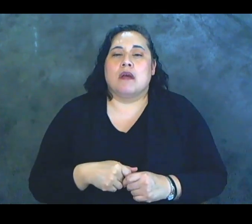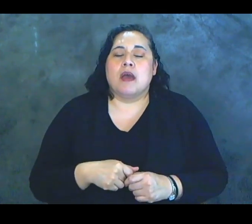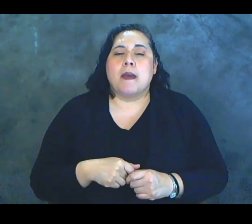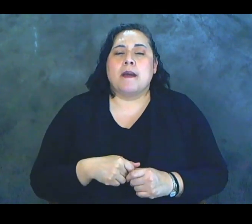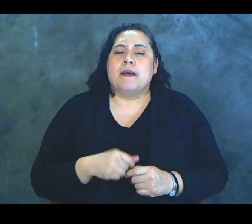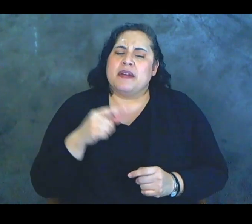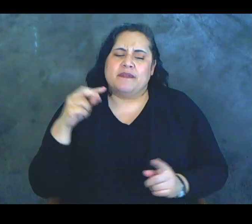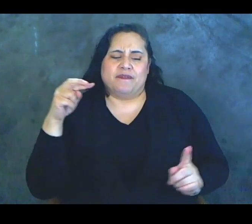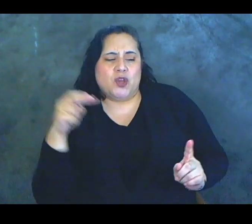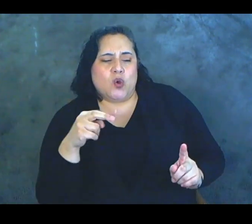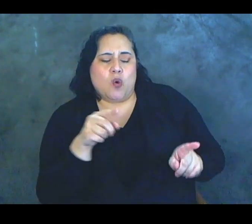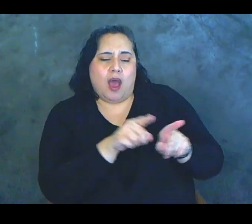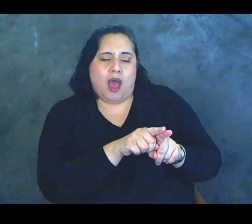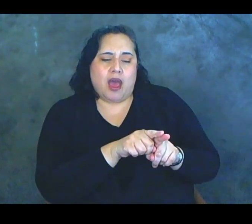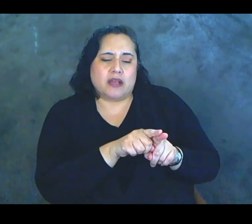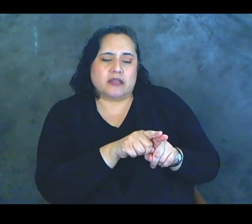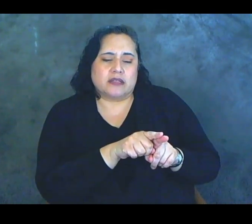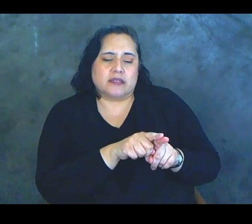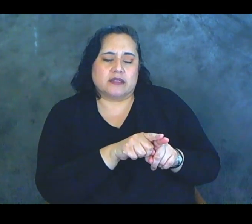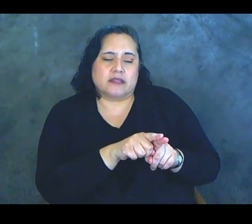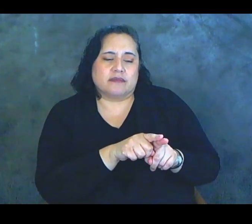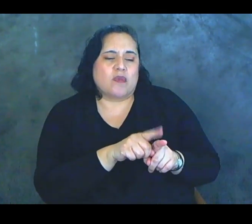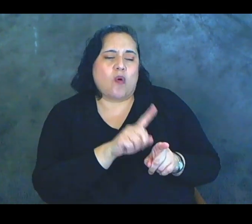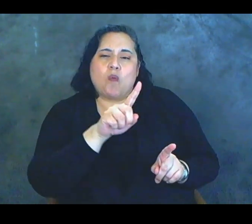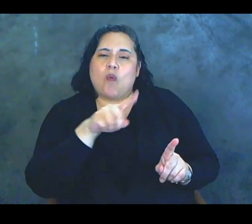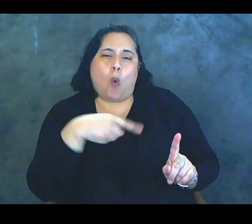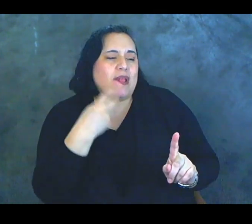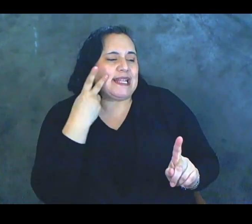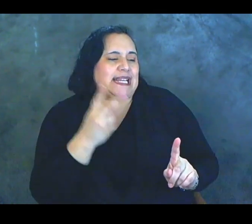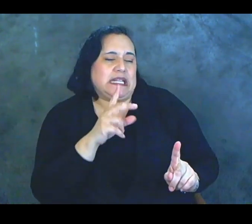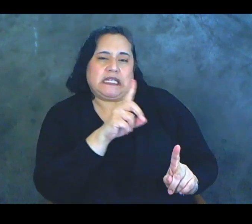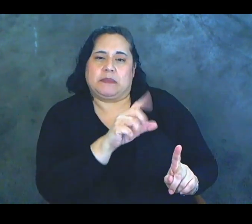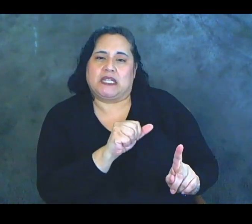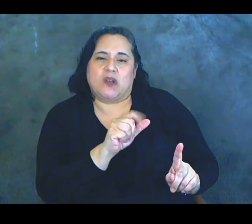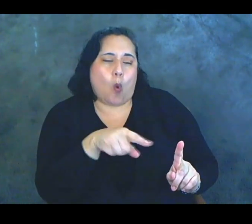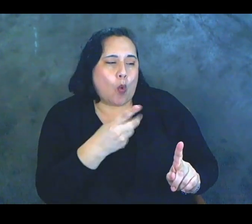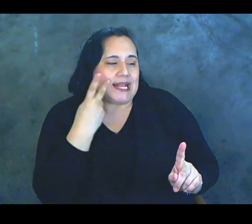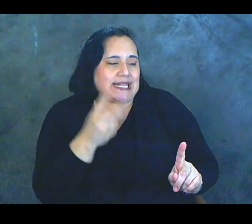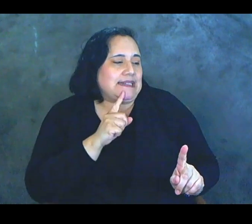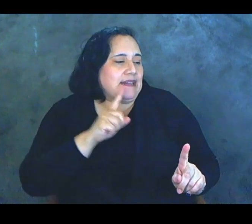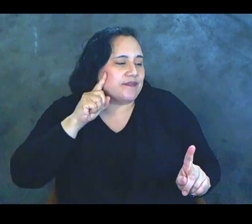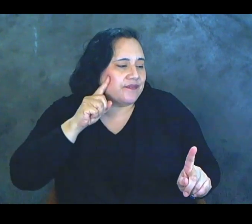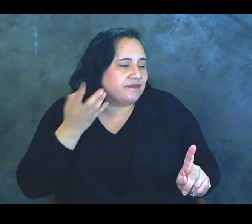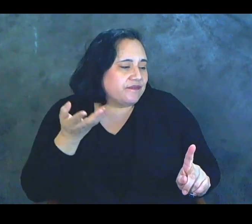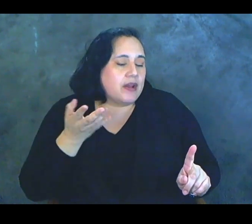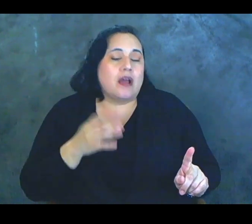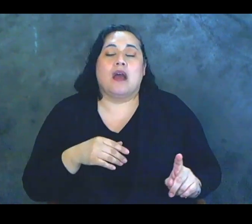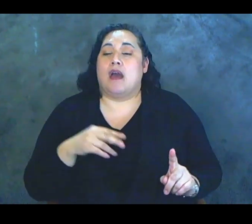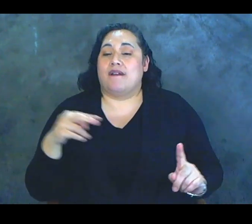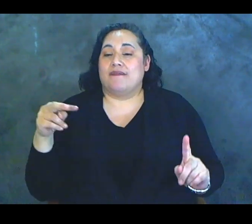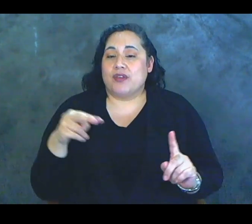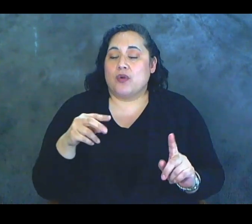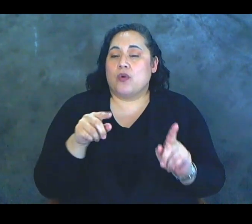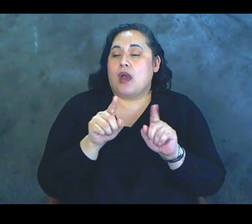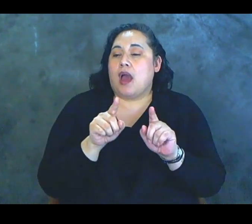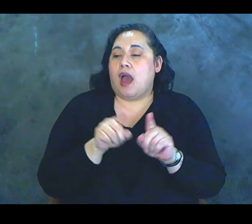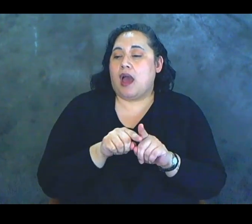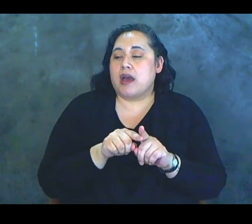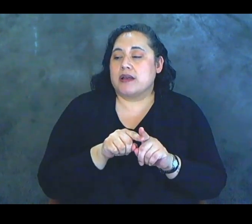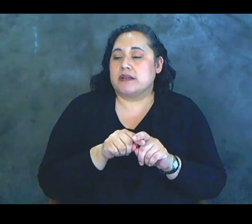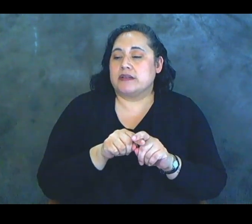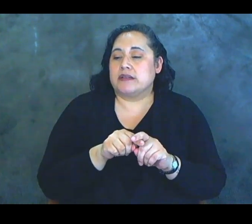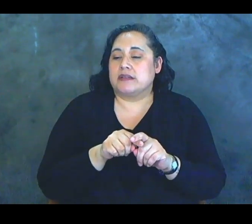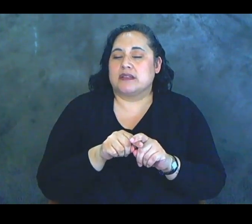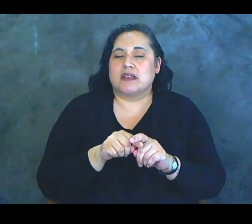vistas como solamente su discapacidad. Eran vistas como ser